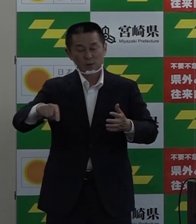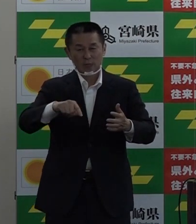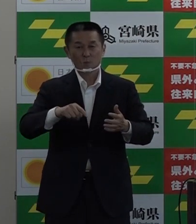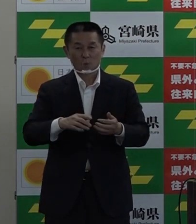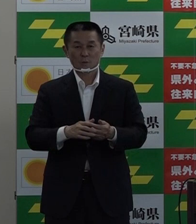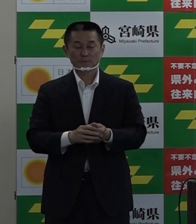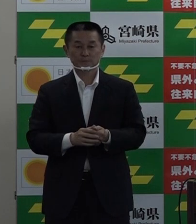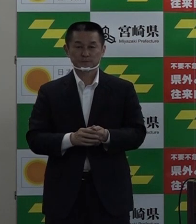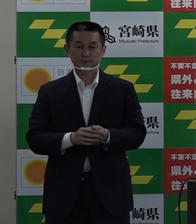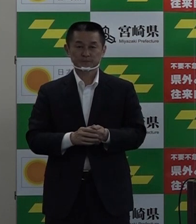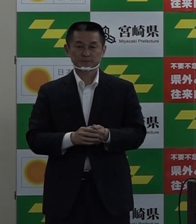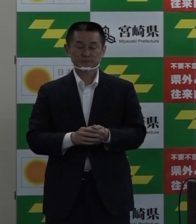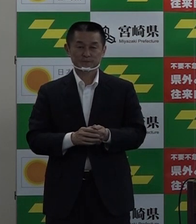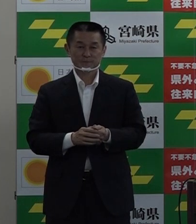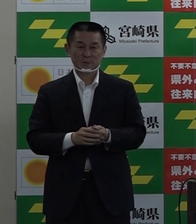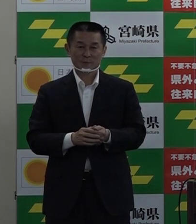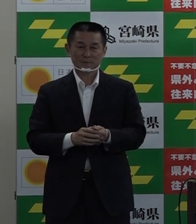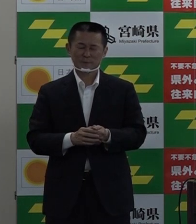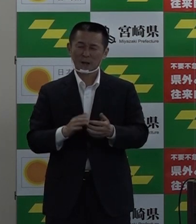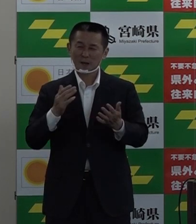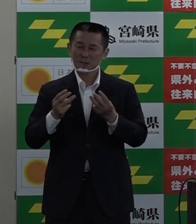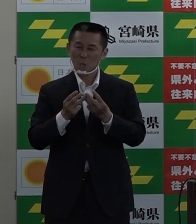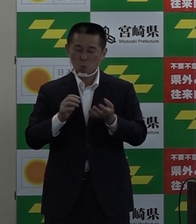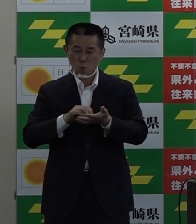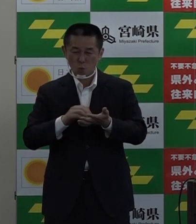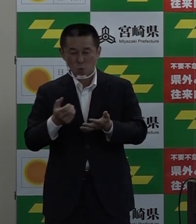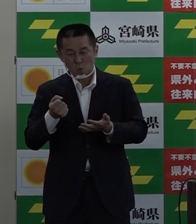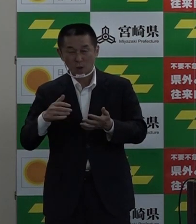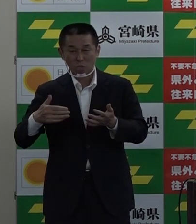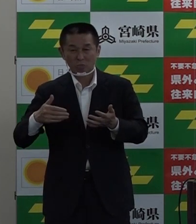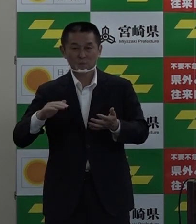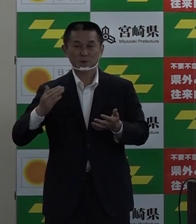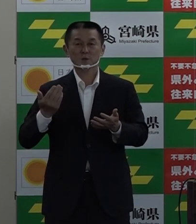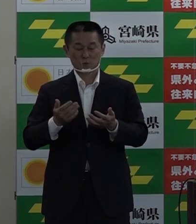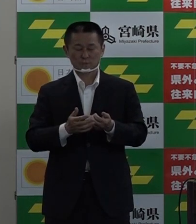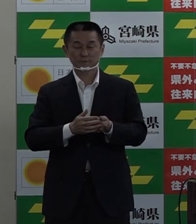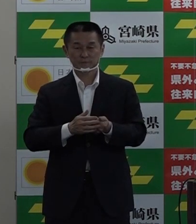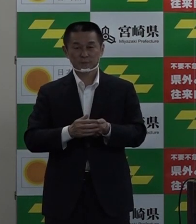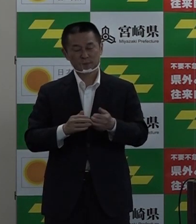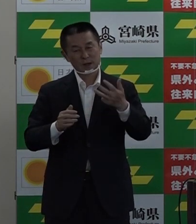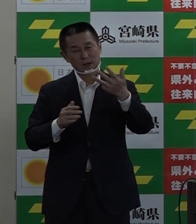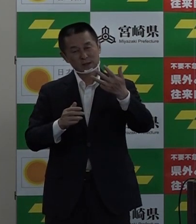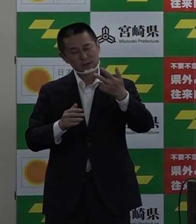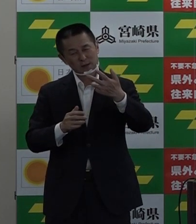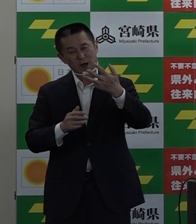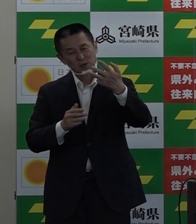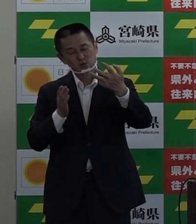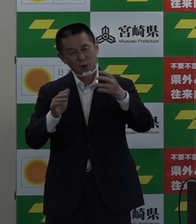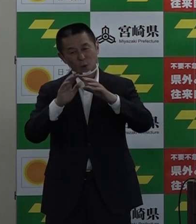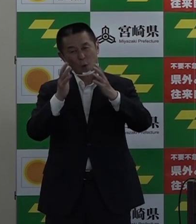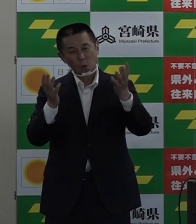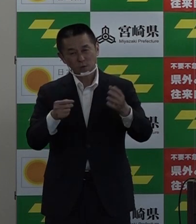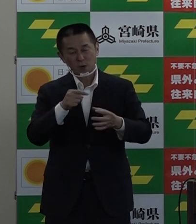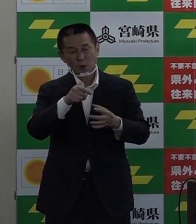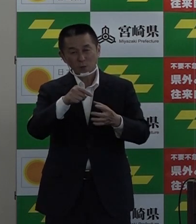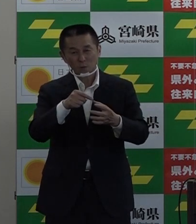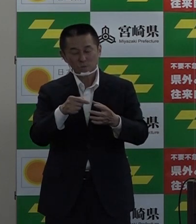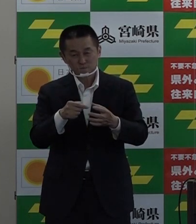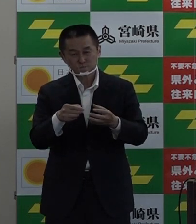ですね、はっきりした数字は今手元にありませんが、7割、8割、9割、多くはここに入るのでは